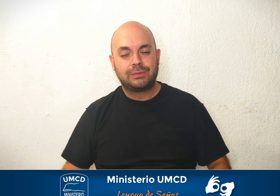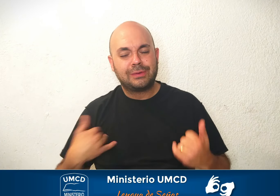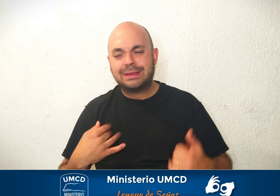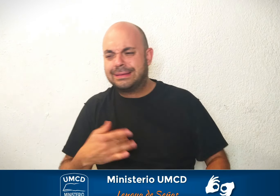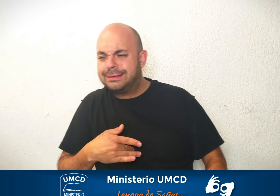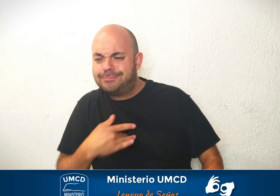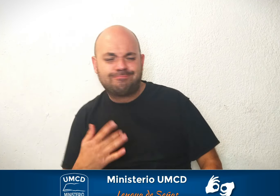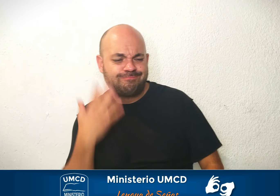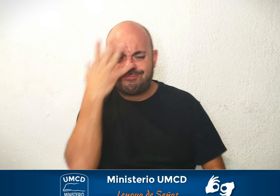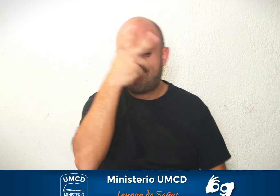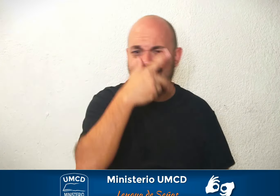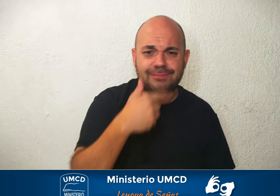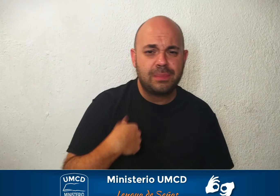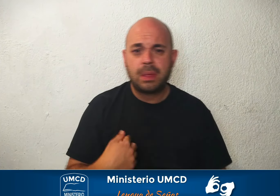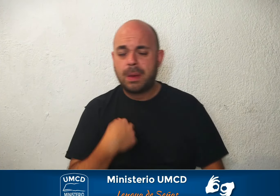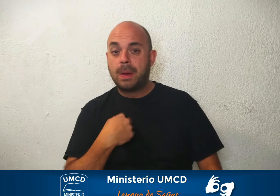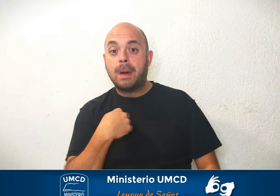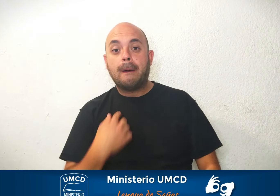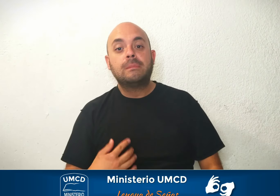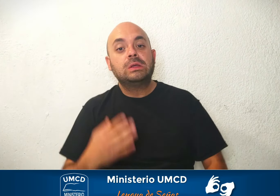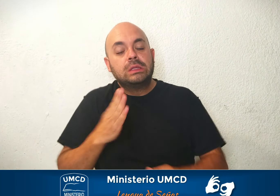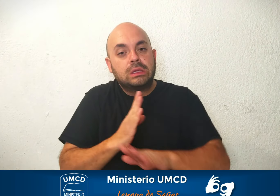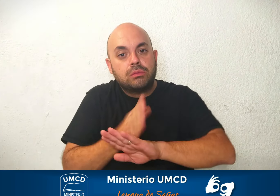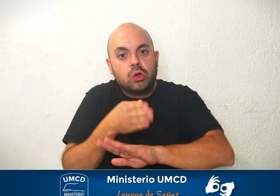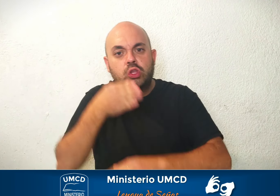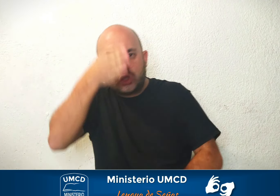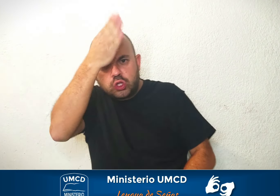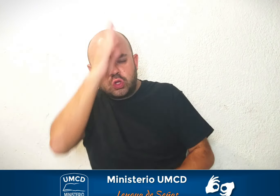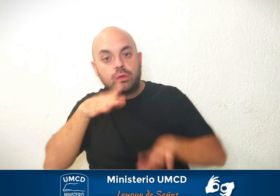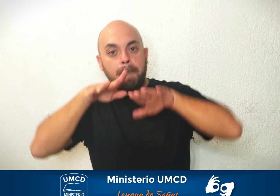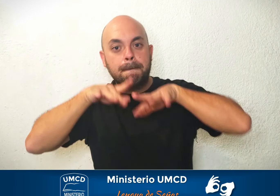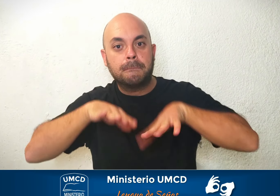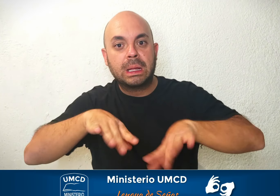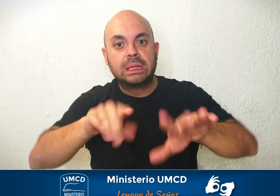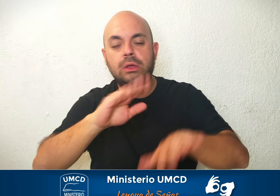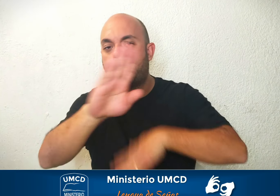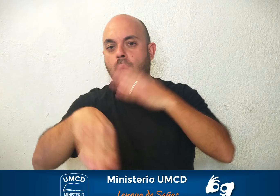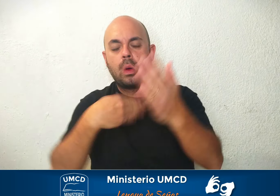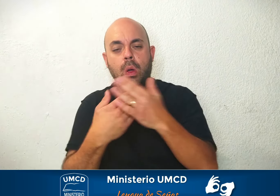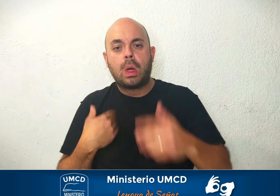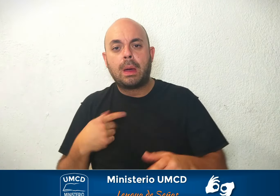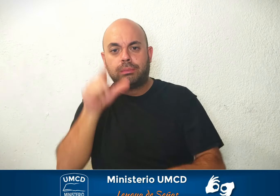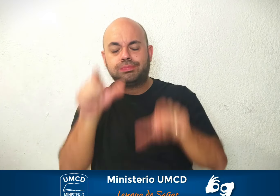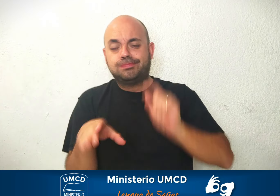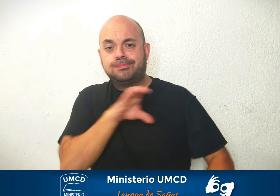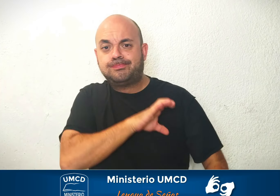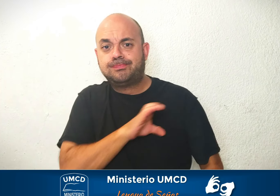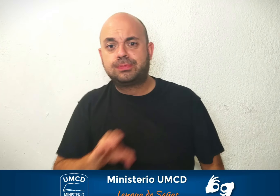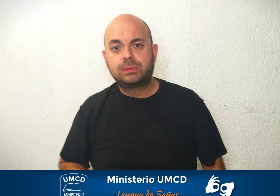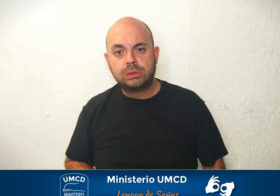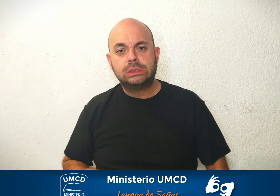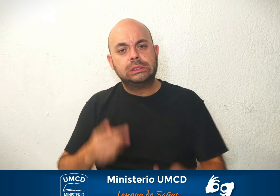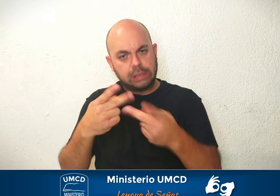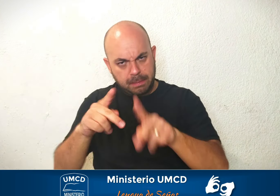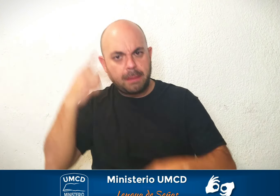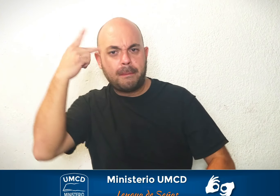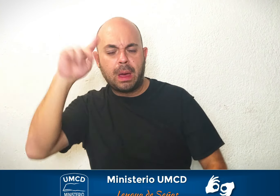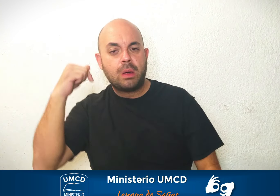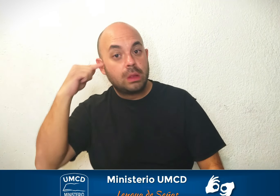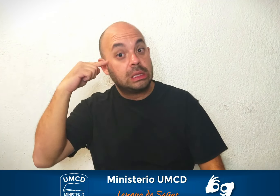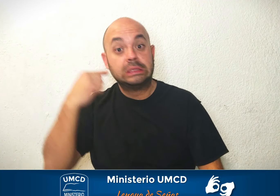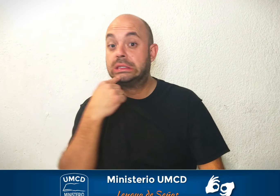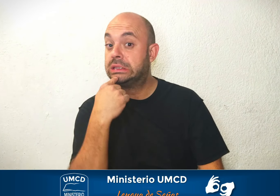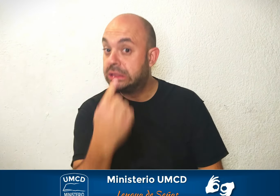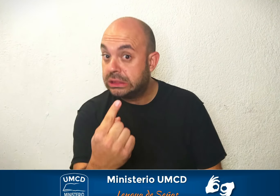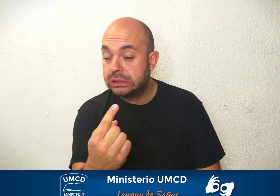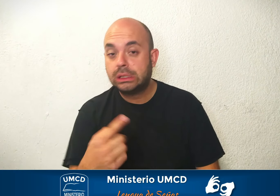porque Dios les ha dado todos los dones necesarios para desarrollar la iglesia como debe ser. Pero también les recuerda que